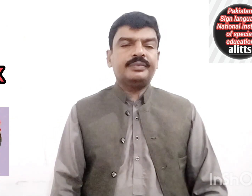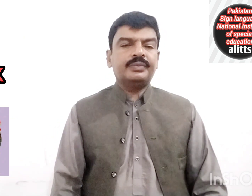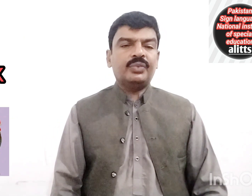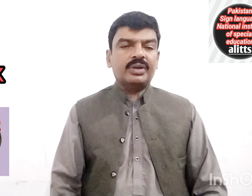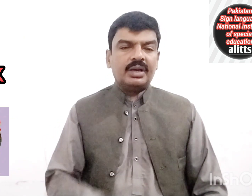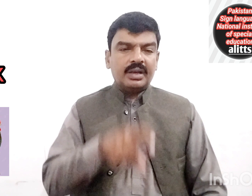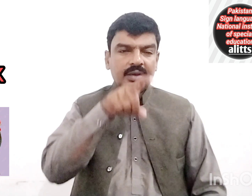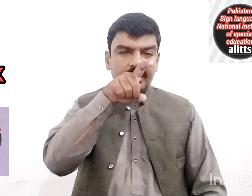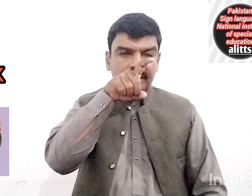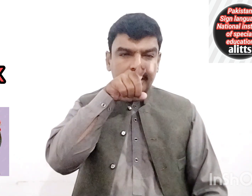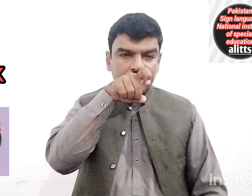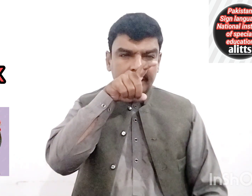मुर्गा,